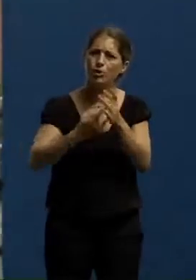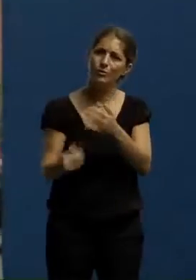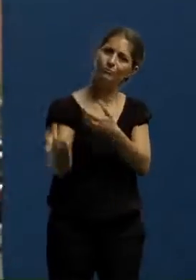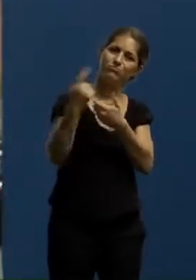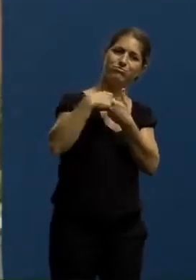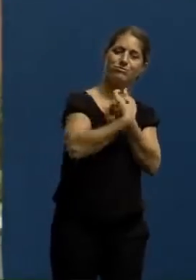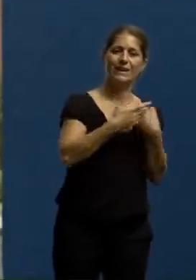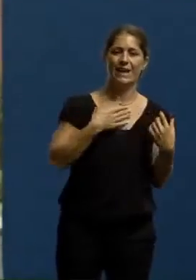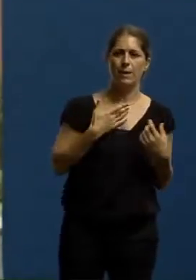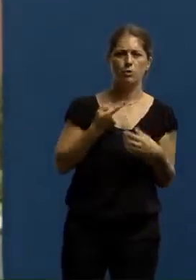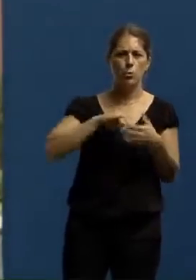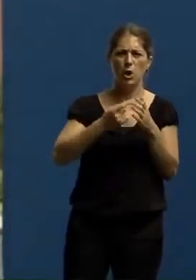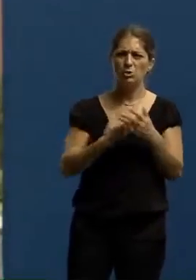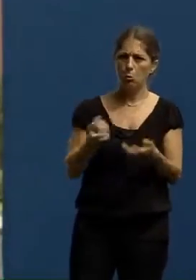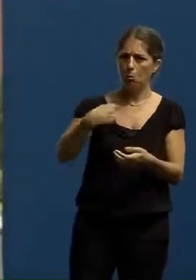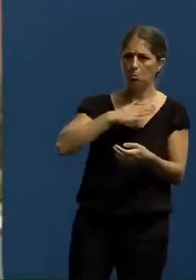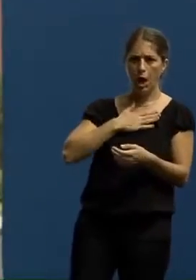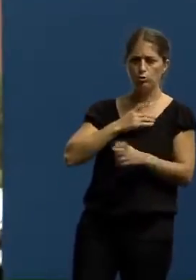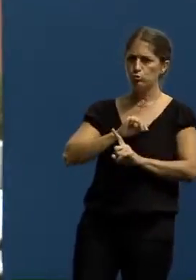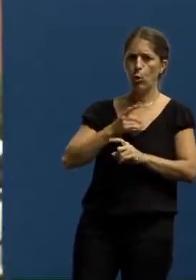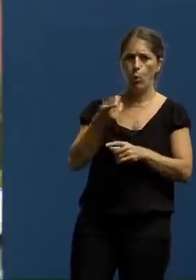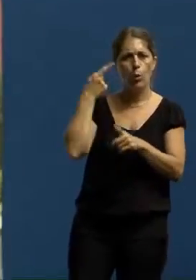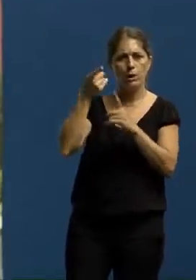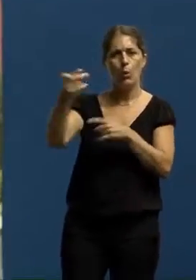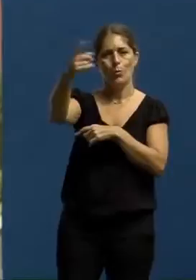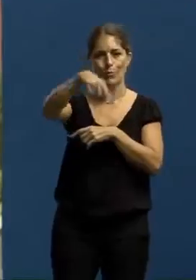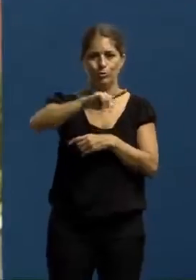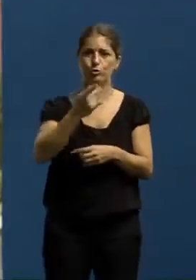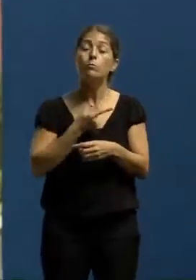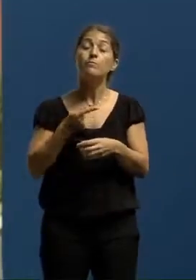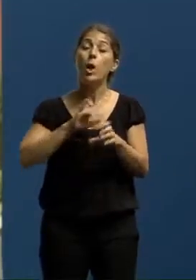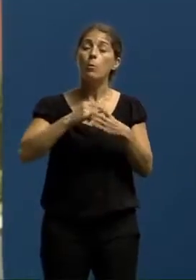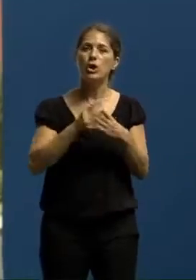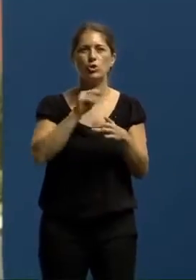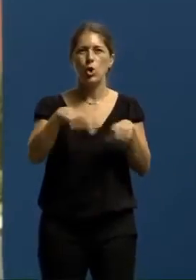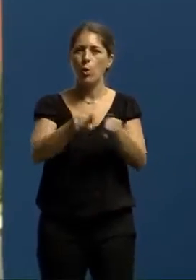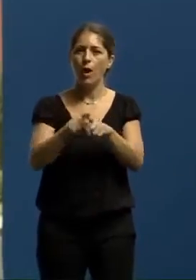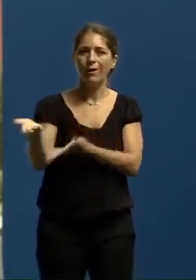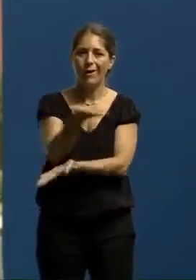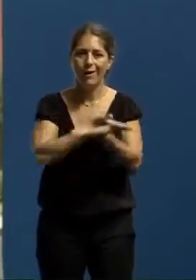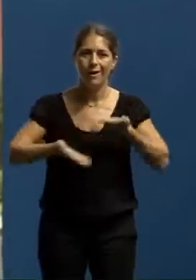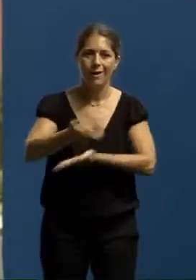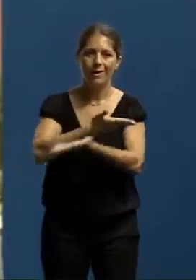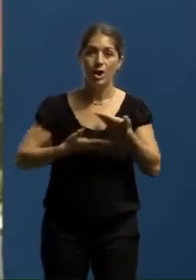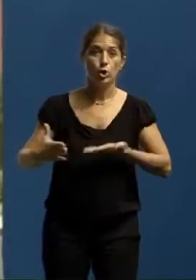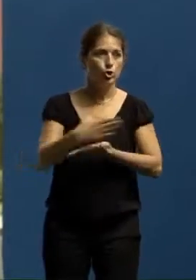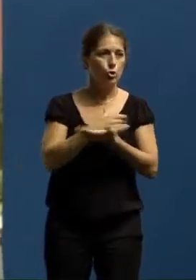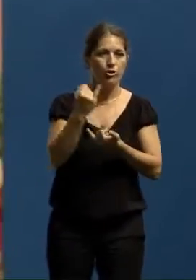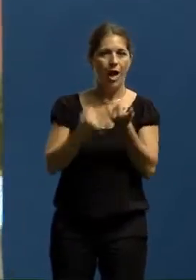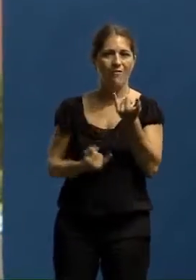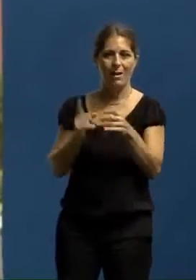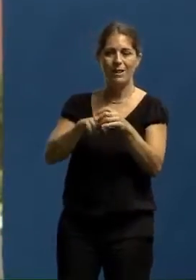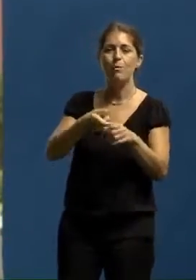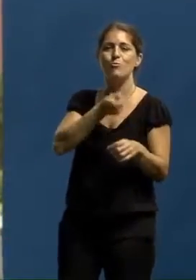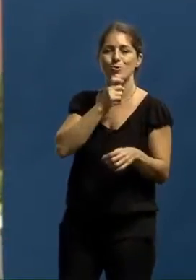non para nós, é para vos, é para todo o mundo. Un proxecto colaborativo no que todas e todos poñemos as maos, a cabeza e os